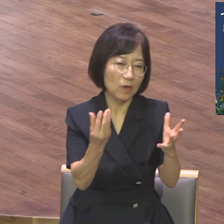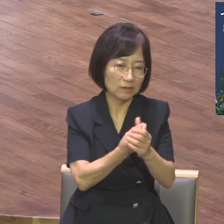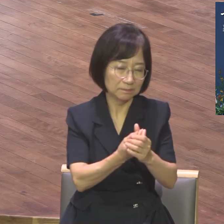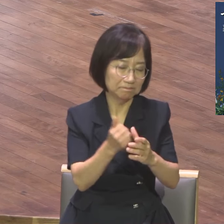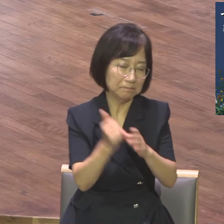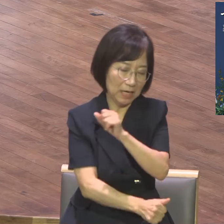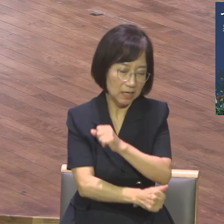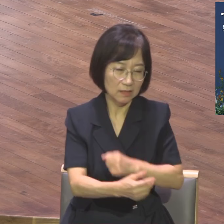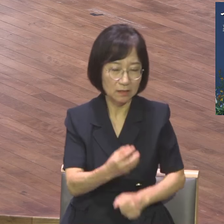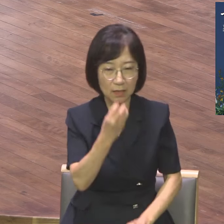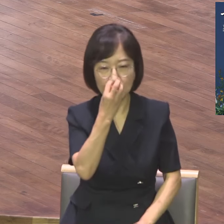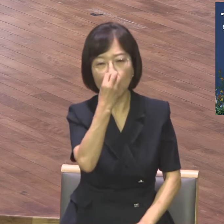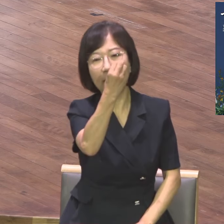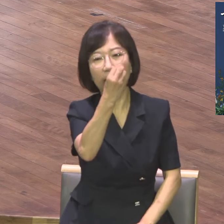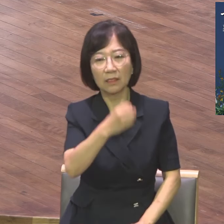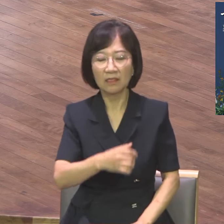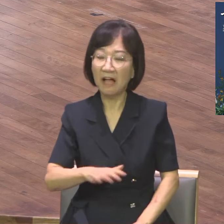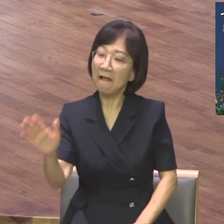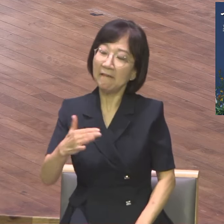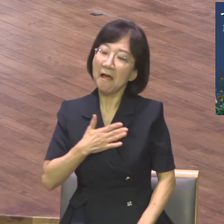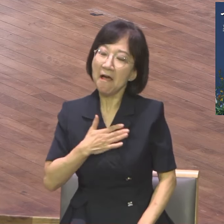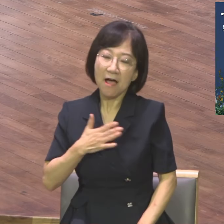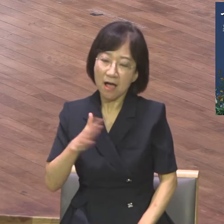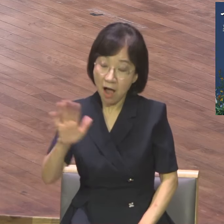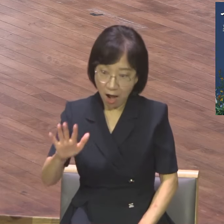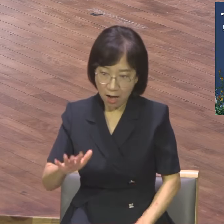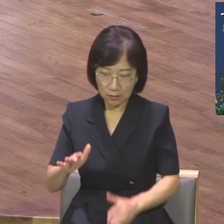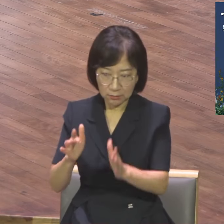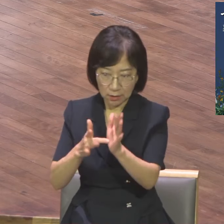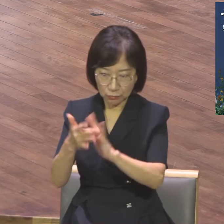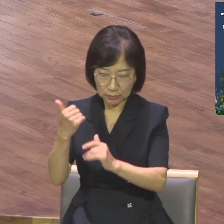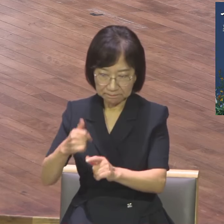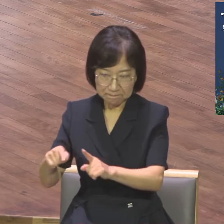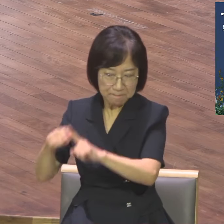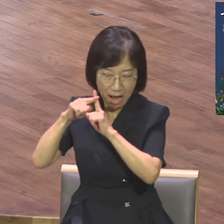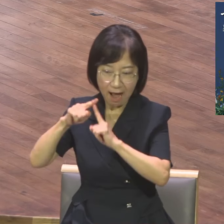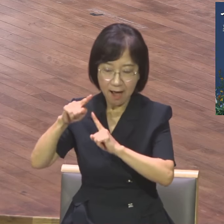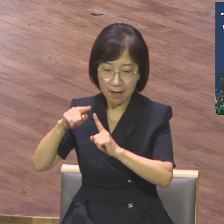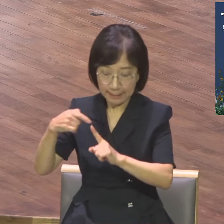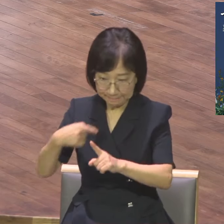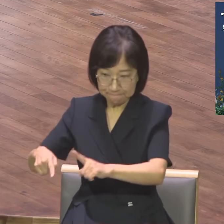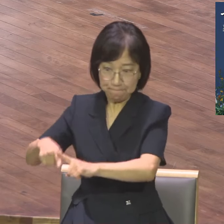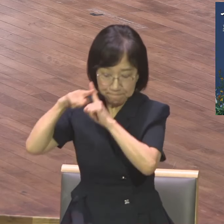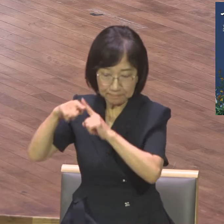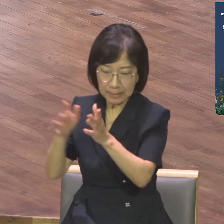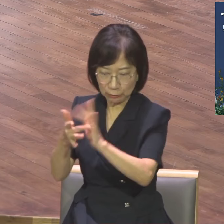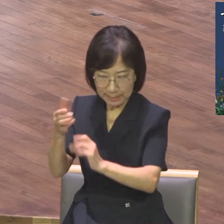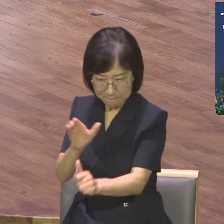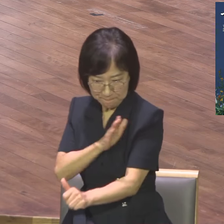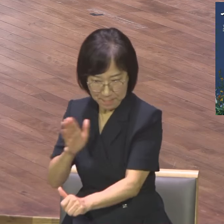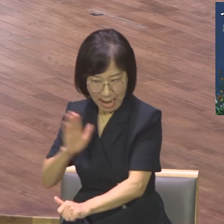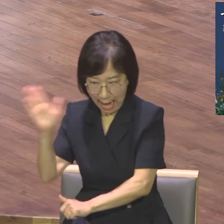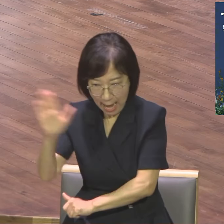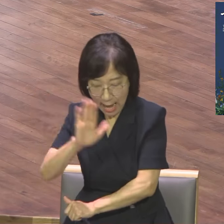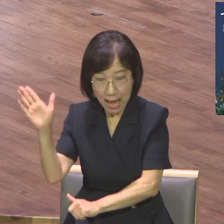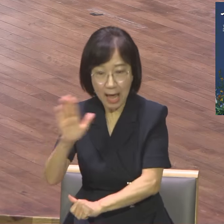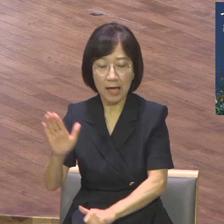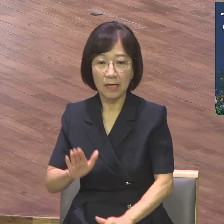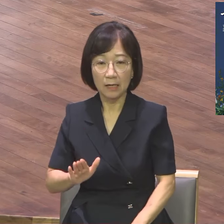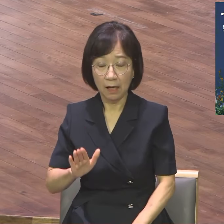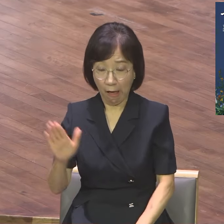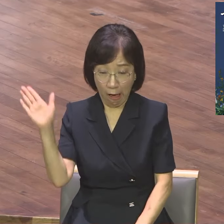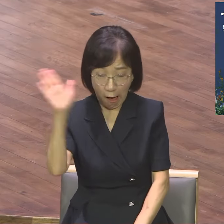교만입니다. 나는 절대 안 그럴 거야. 연약한 존재가 뭘 결심을 합니까? 무슨 맹세를 합니까?